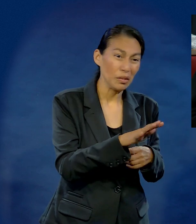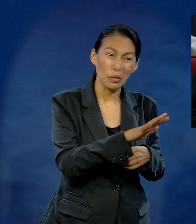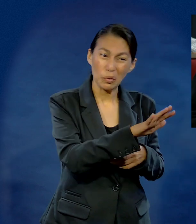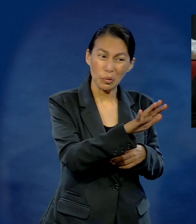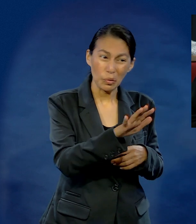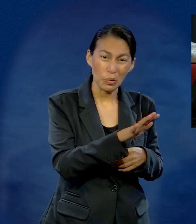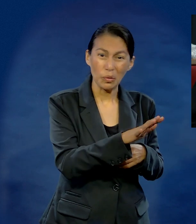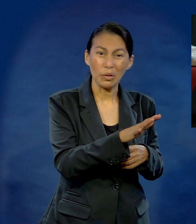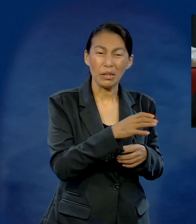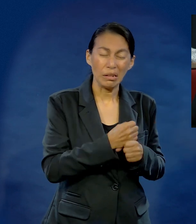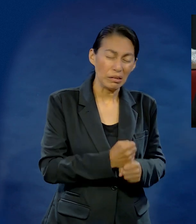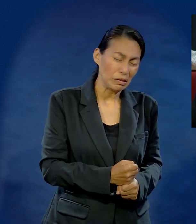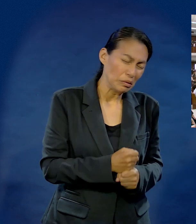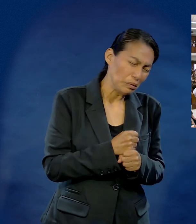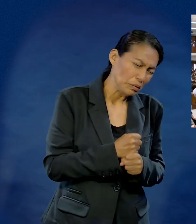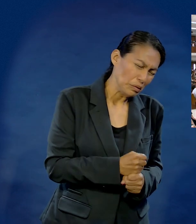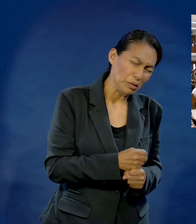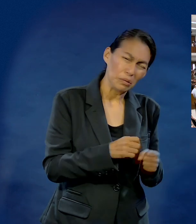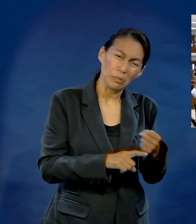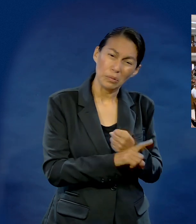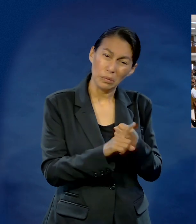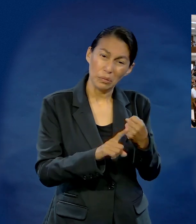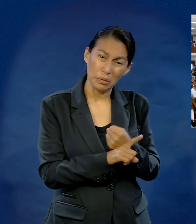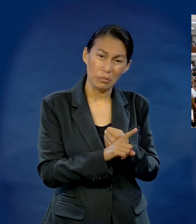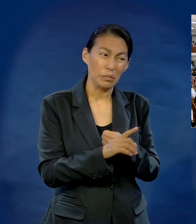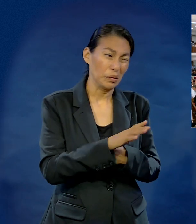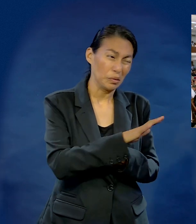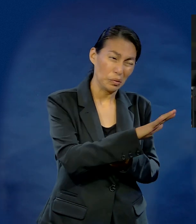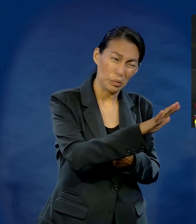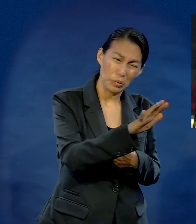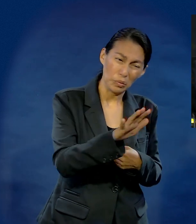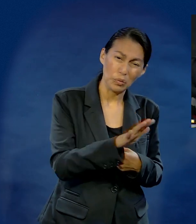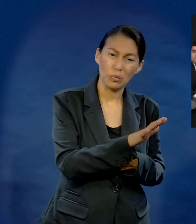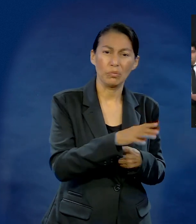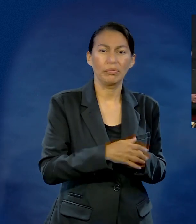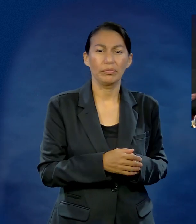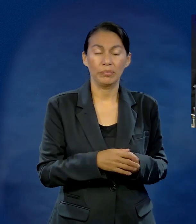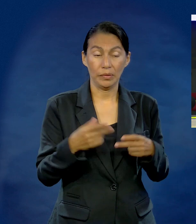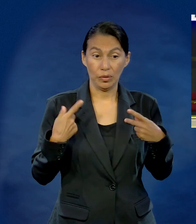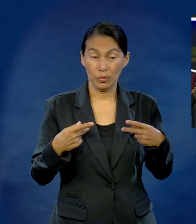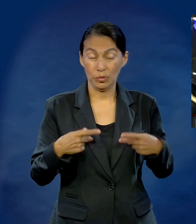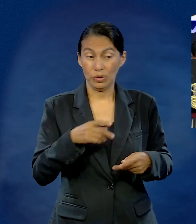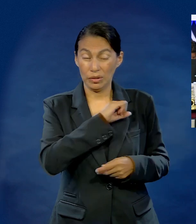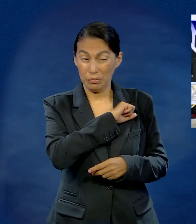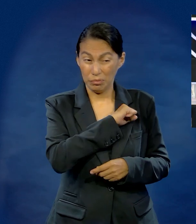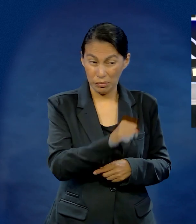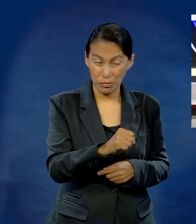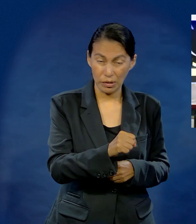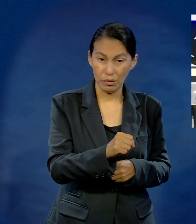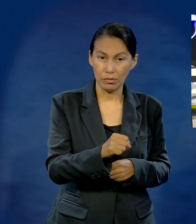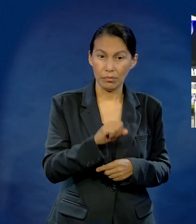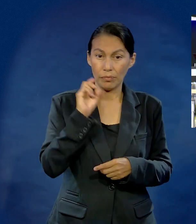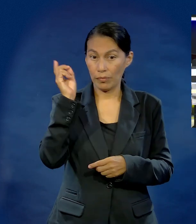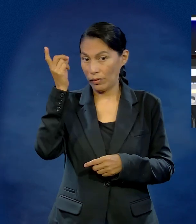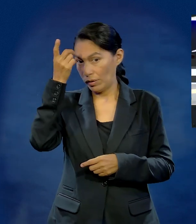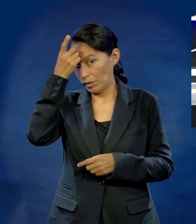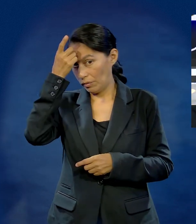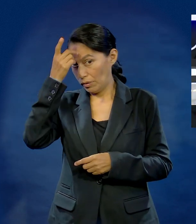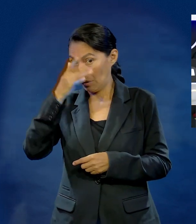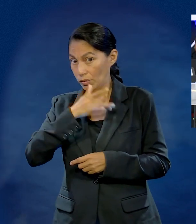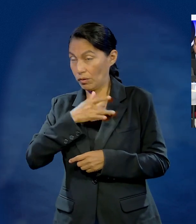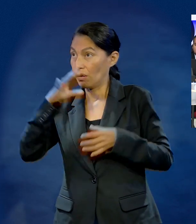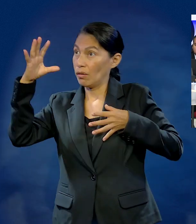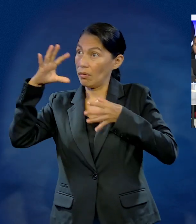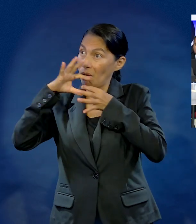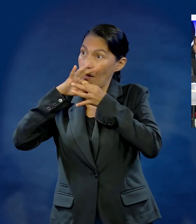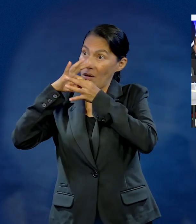muerto, él está incluso en duelo. Se encuentra allá refundido en las montañas y está acompañado de un montón de